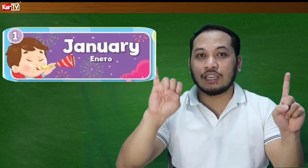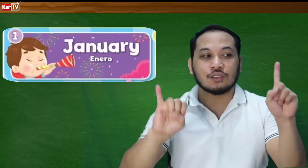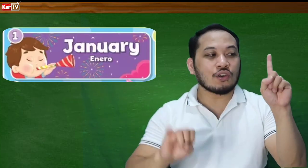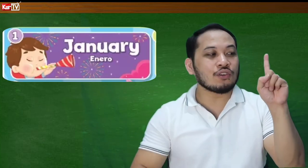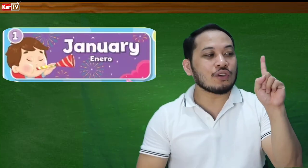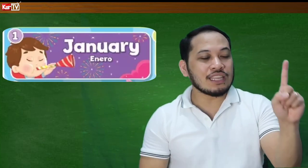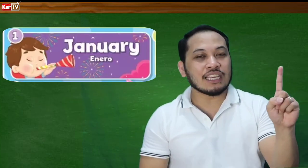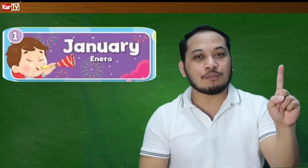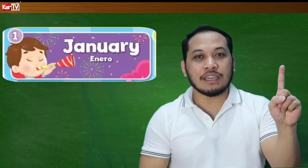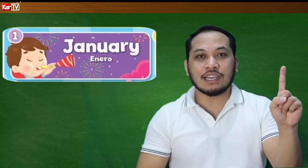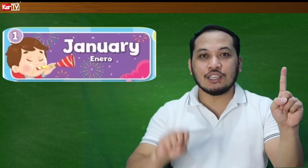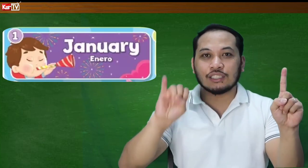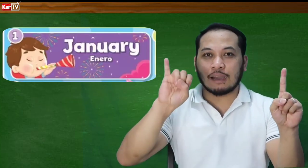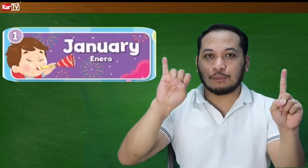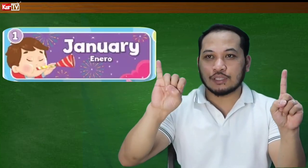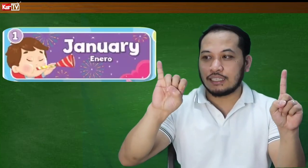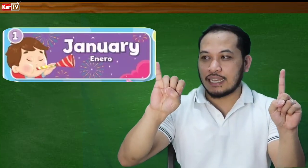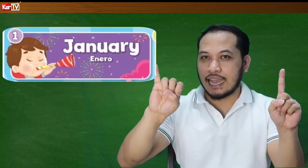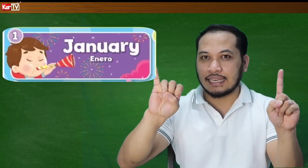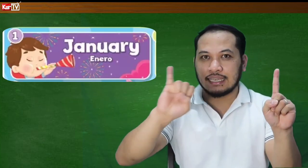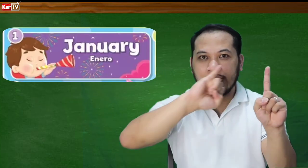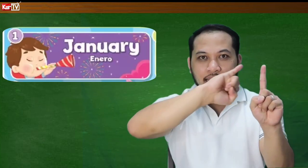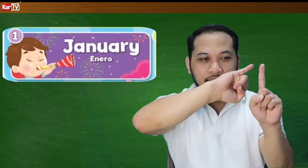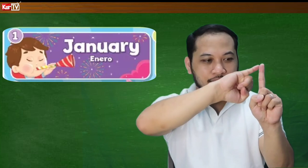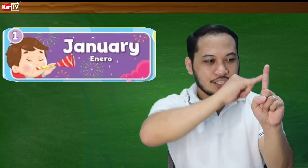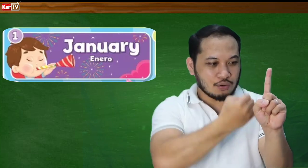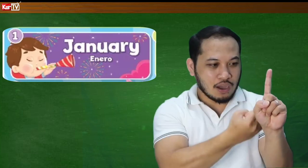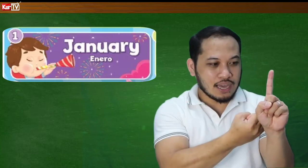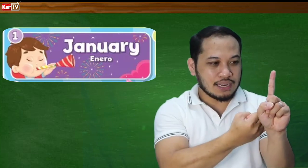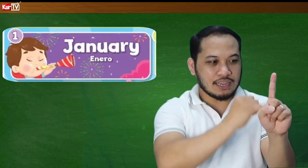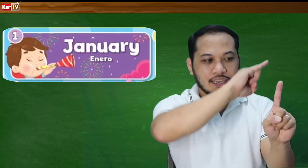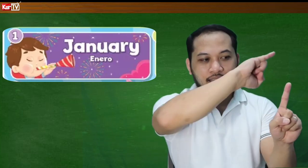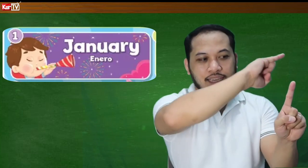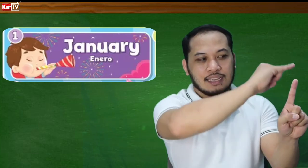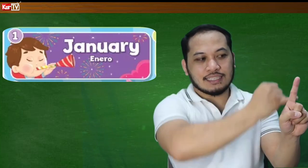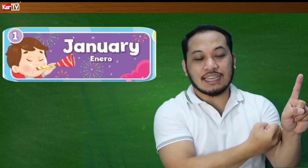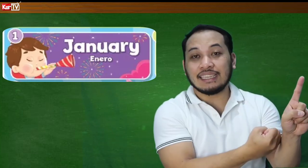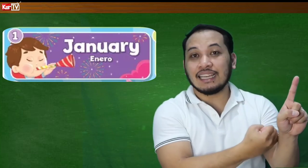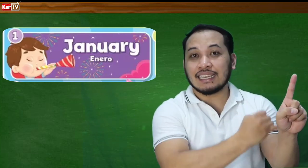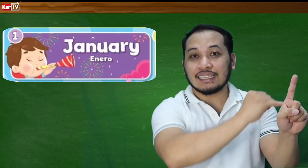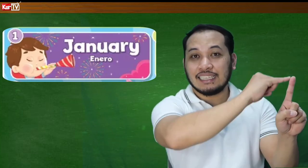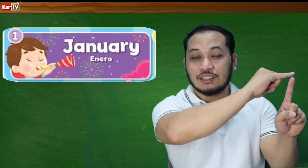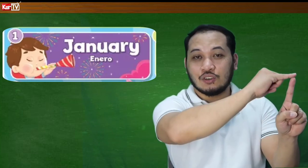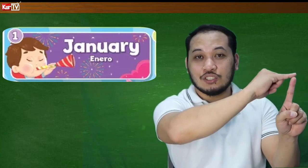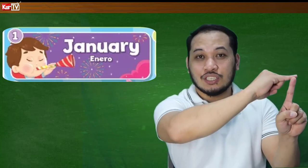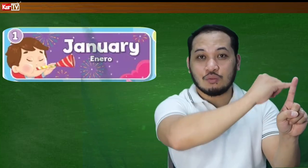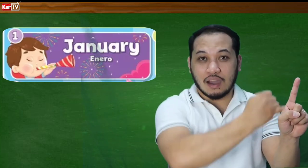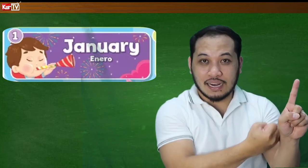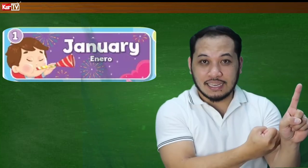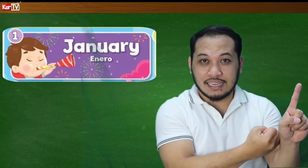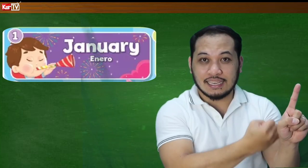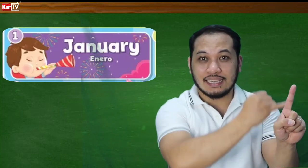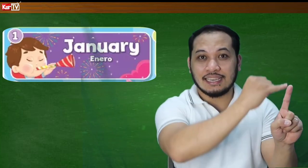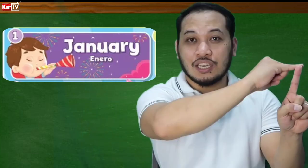ito yung index finger nyo. Tapos, yan. January. Slide lang natin dito. January.